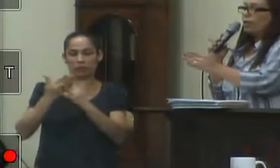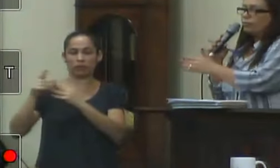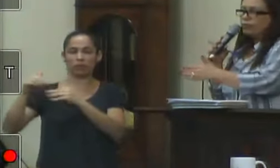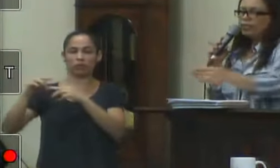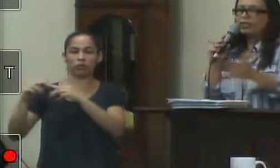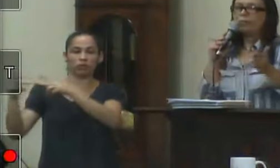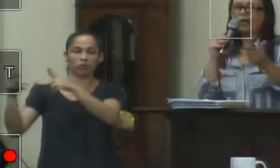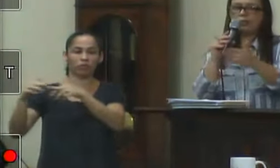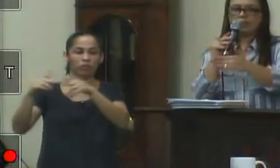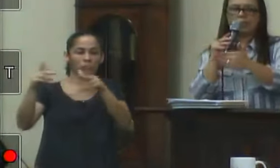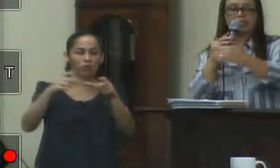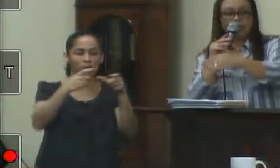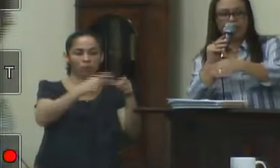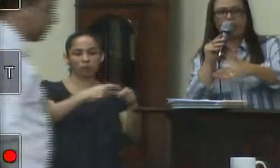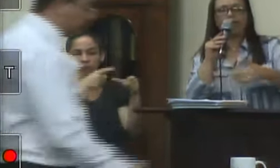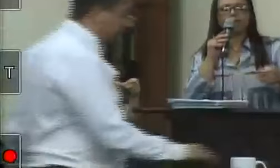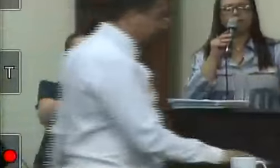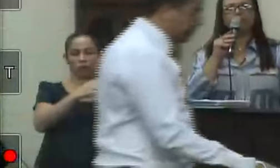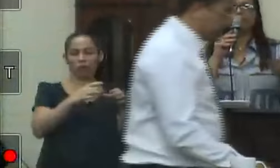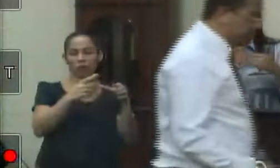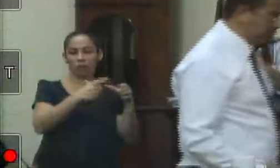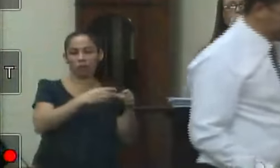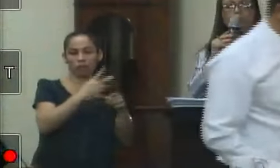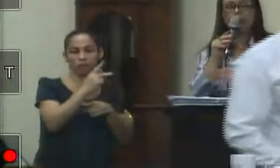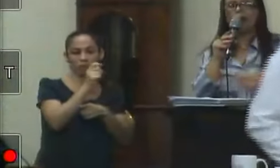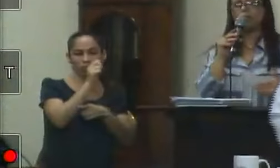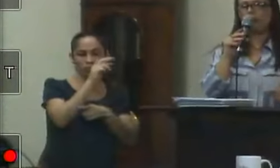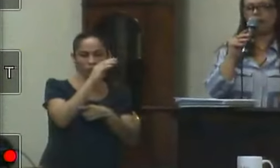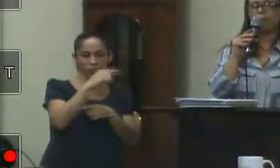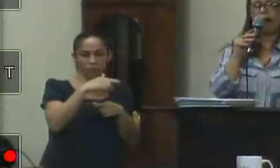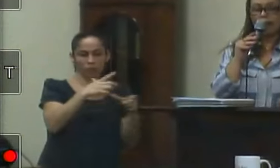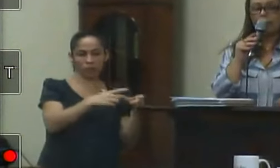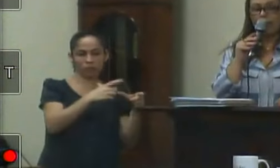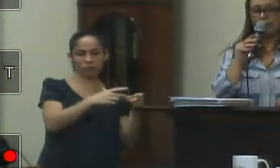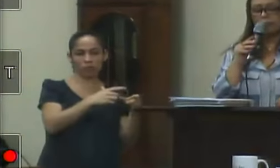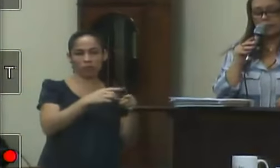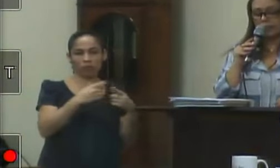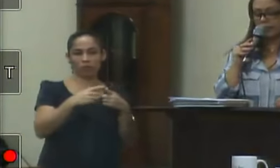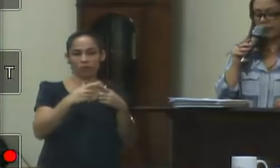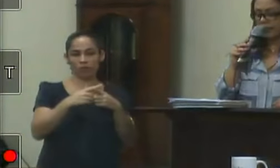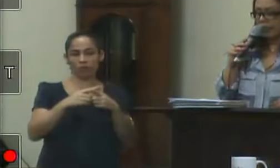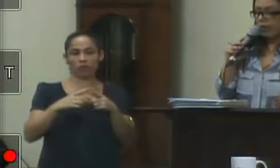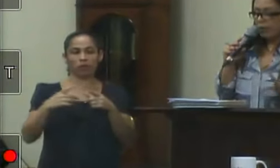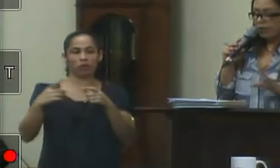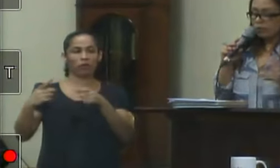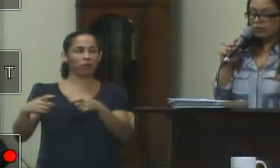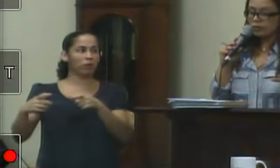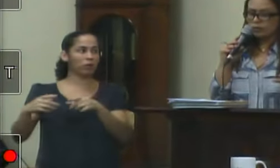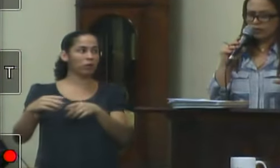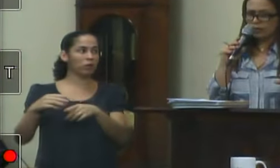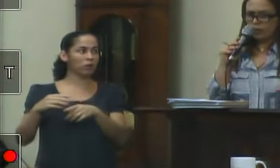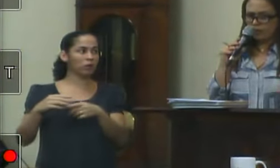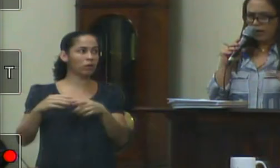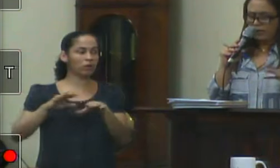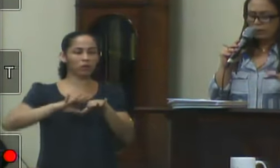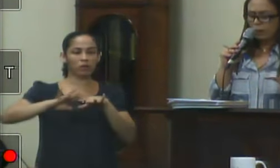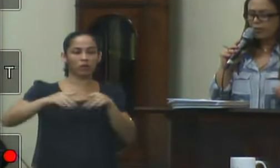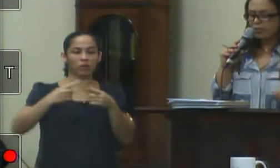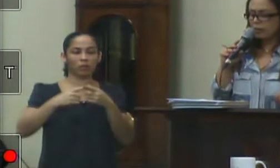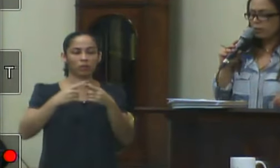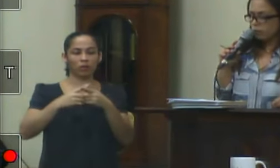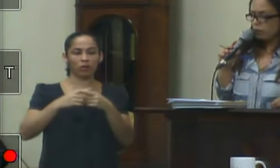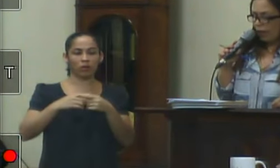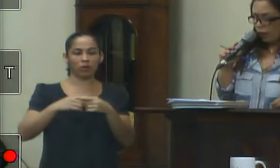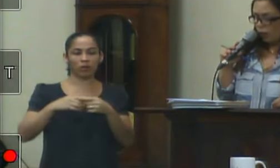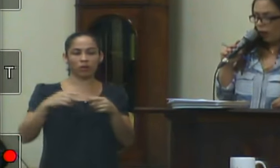direcionando Benfica, Parque Pentanha, que já é Parque Pentanha e Torres Homem, para o Parque Pentanha, para que o centro desafogue mais, que a